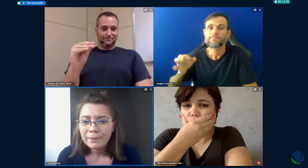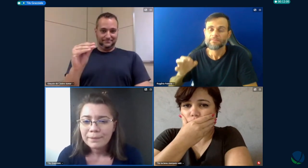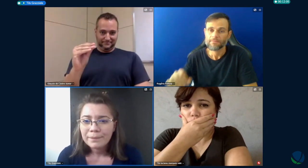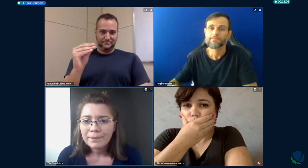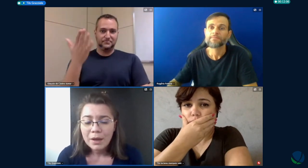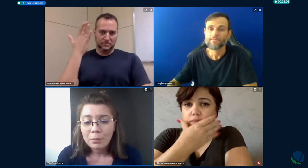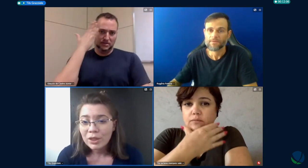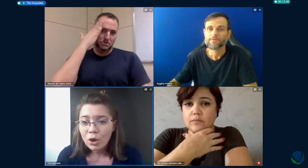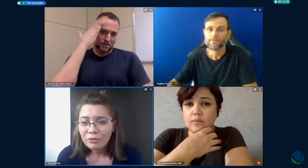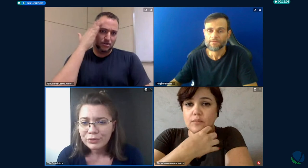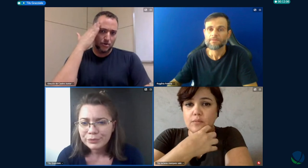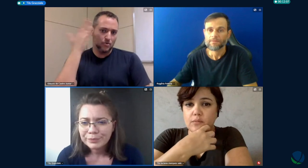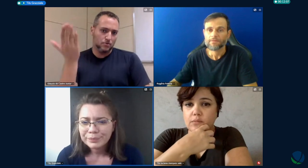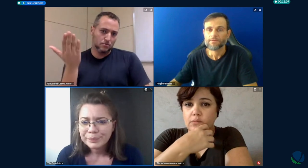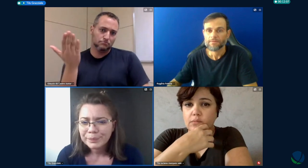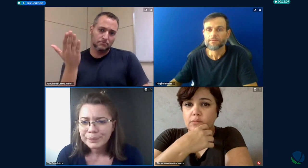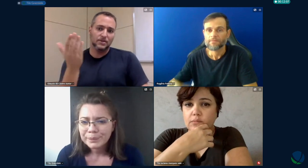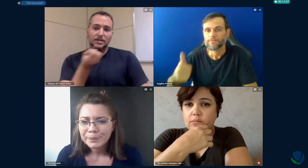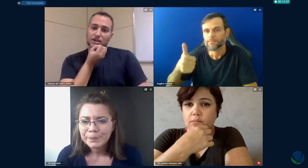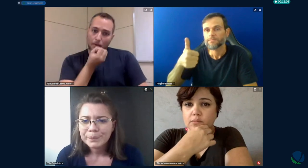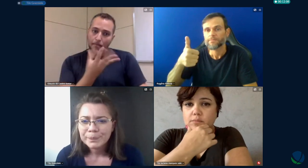uma. É uma nova.